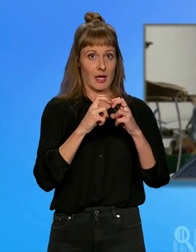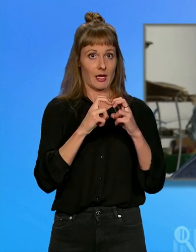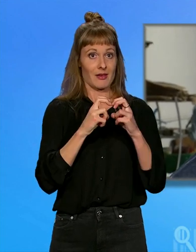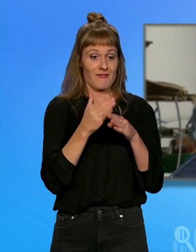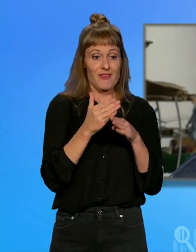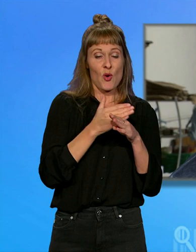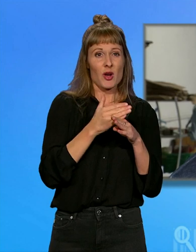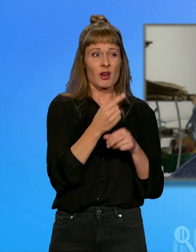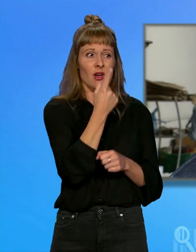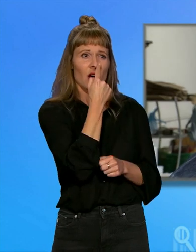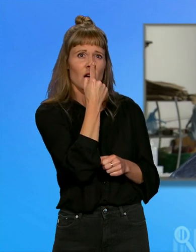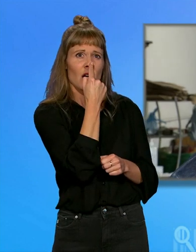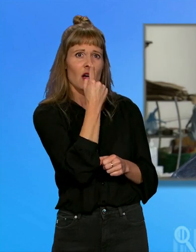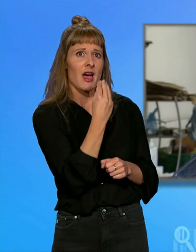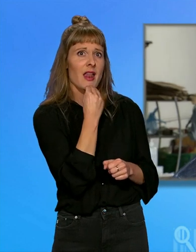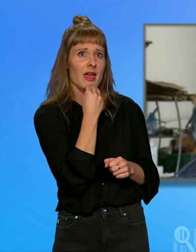mit